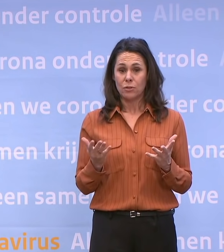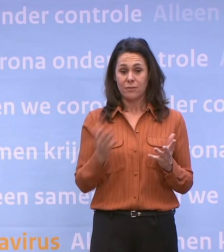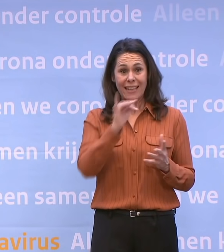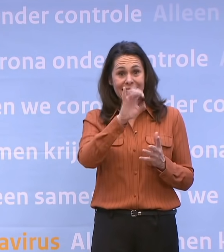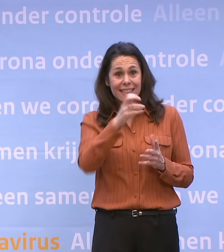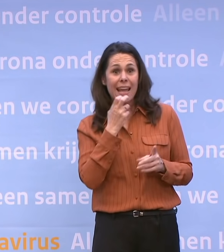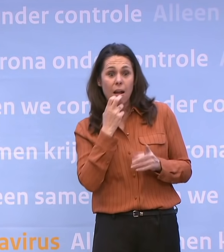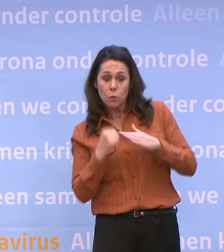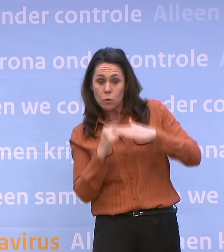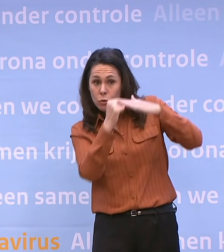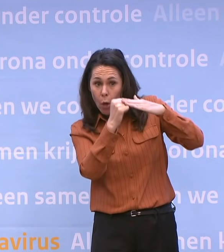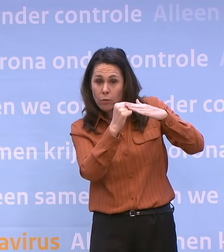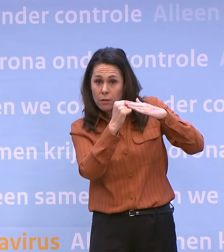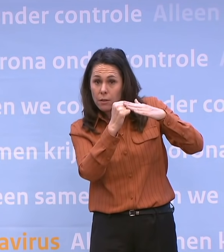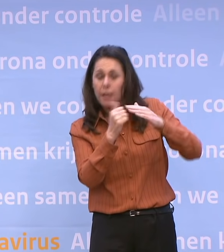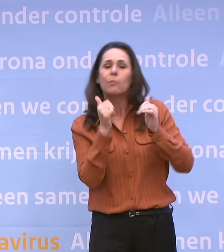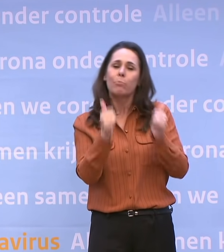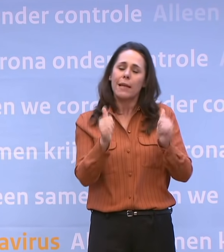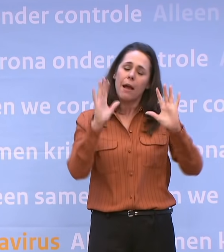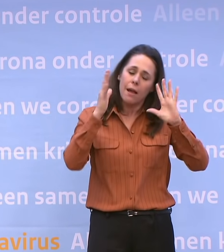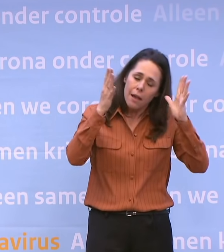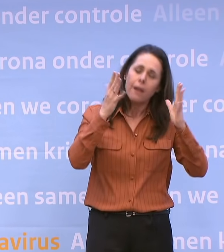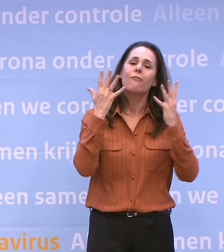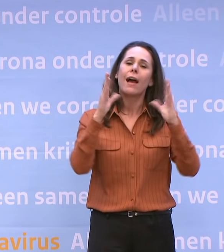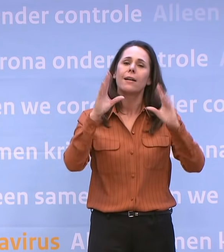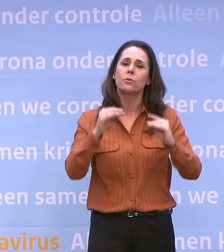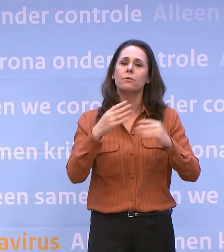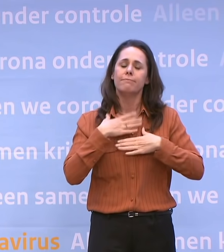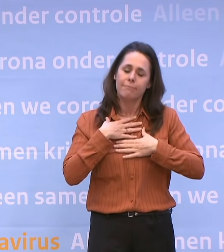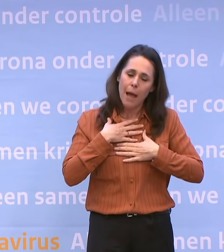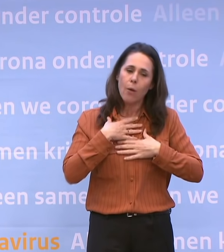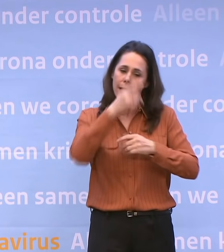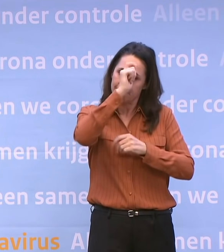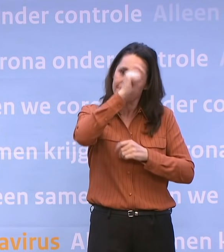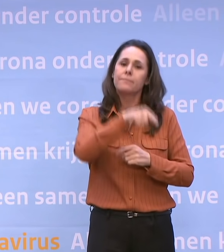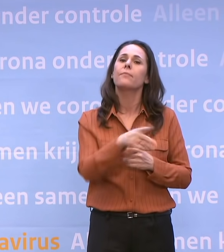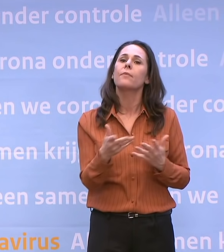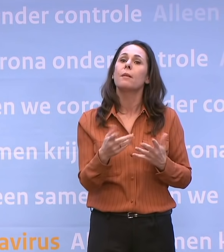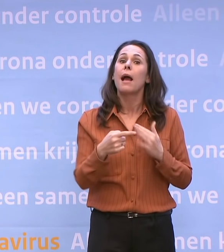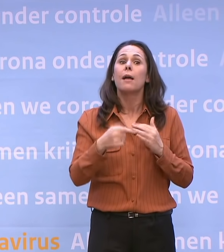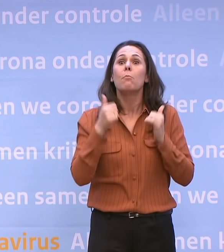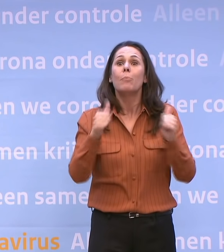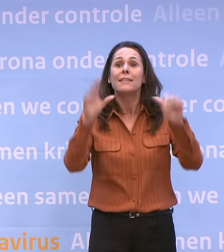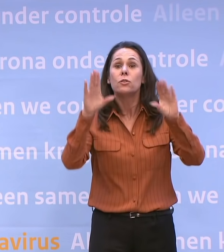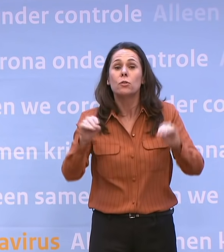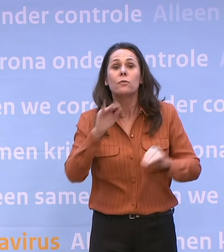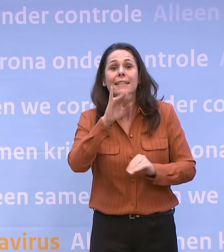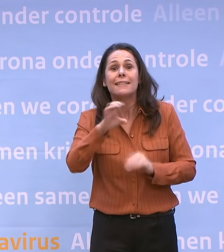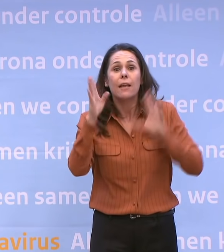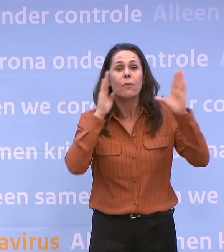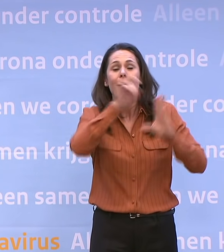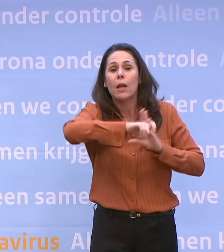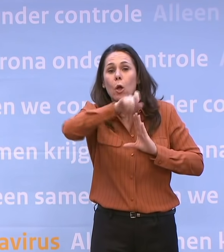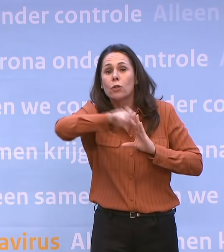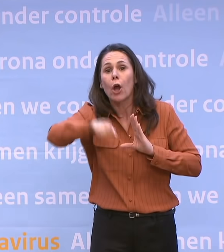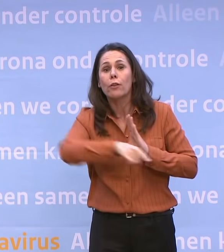ondersteunen, prima als je gaat applaudisseren, moeten we allemaal heel vaak doen en terecht en een diepe buiging maken. Maar het allerbeste wat je kunt doen voor die IC-verpleegkundige die